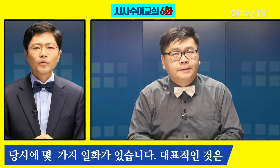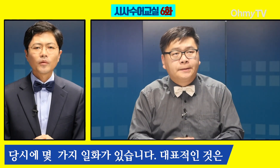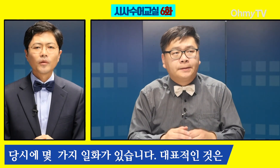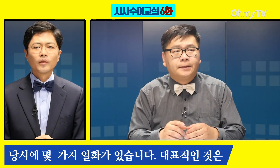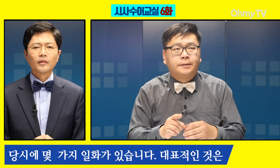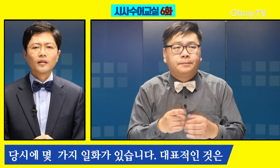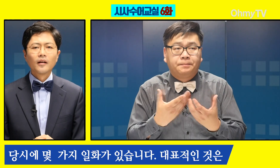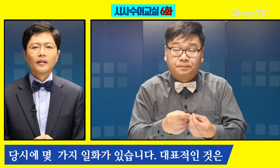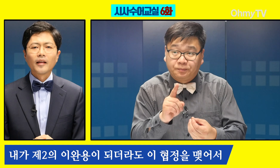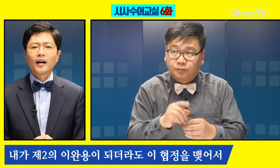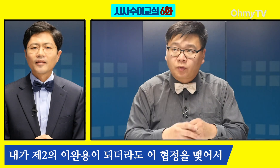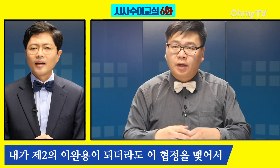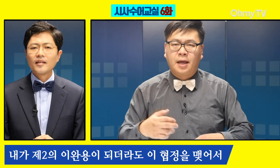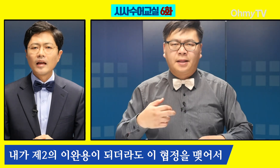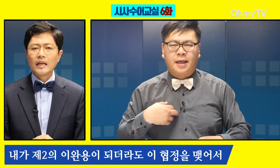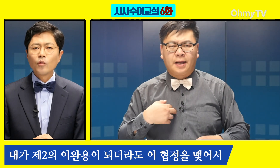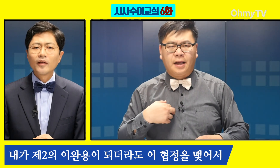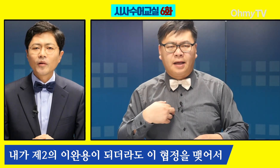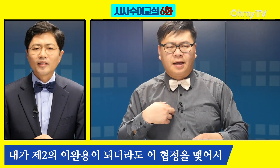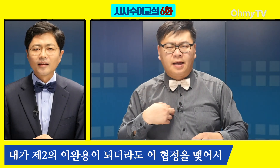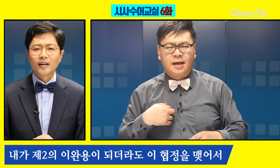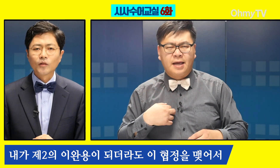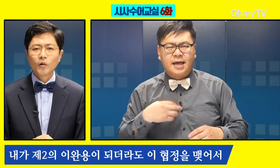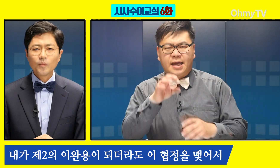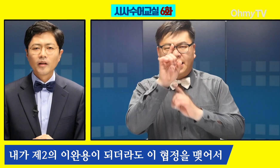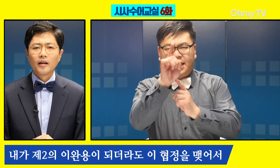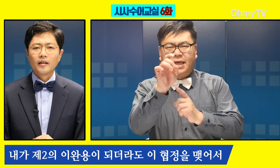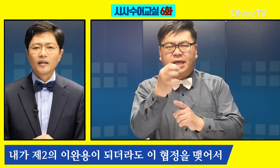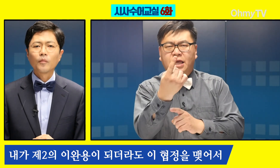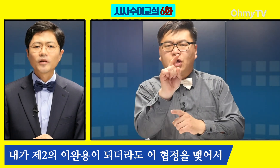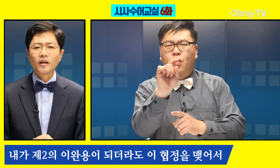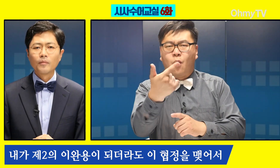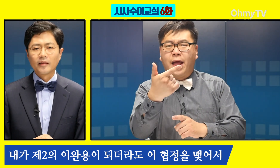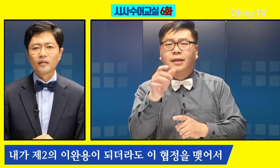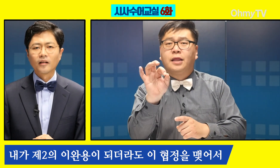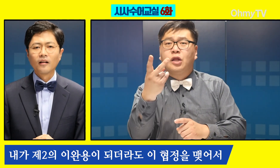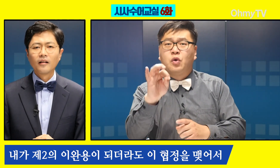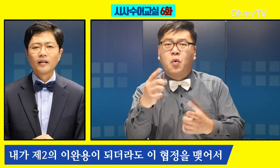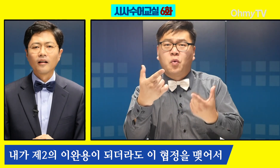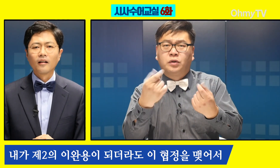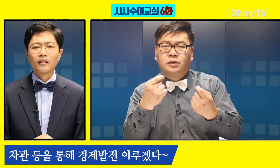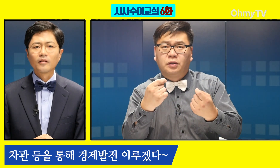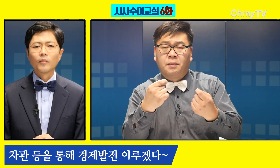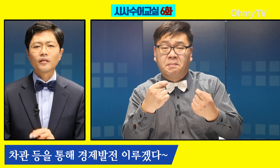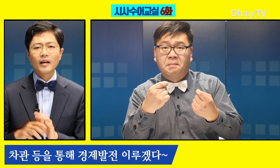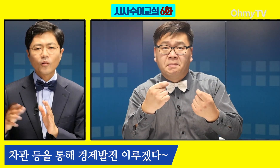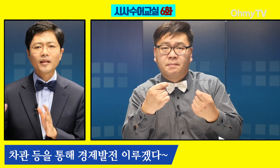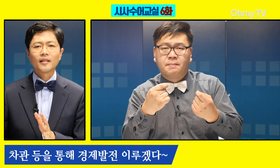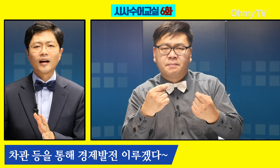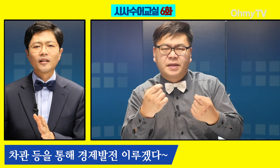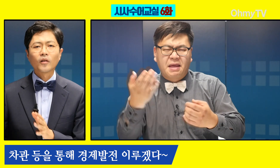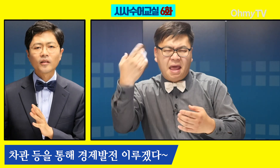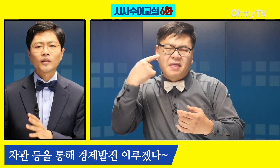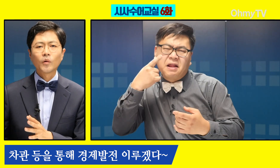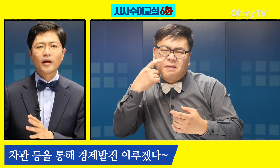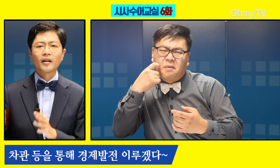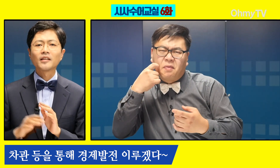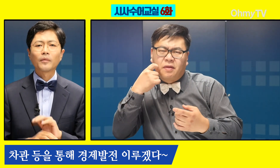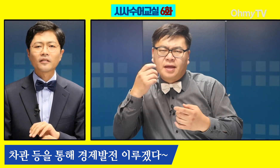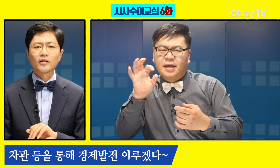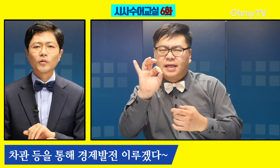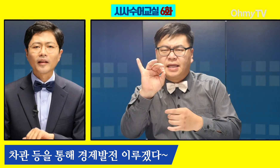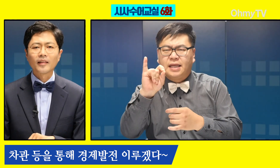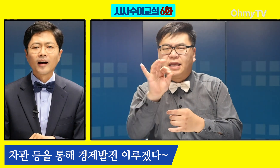가장 대표적으로는 내가 제2의 이완용이 되더라도 이 협정을 맺어서 차관이나 이런 것들을